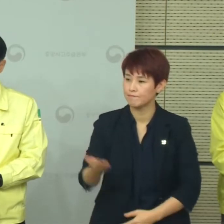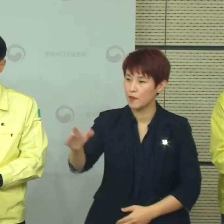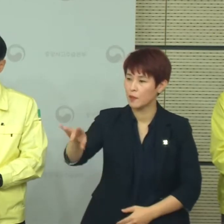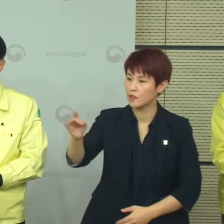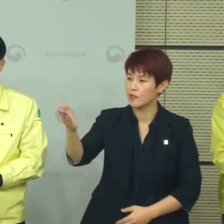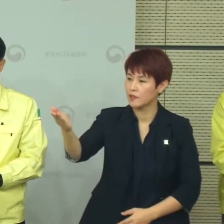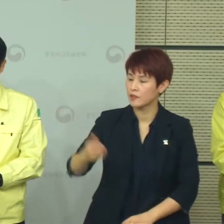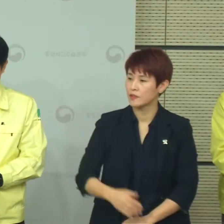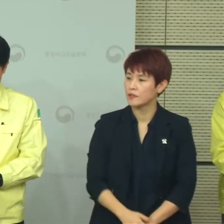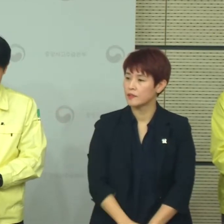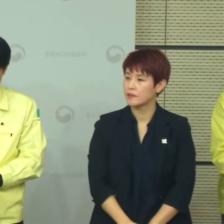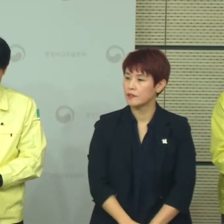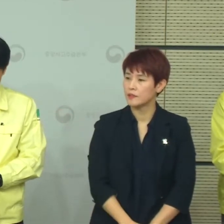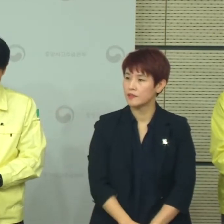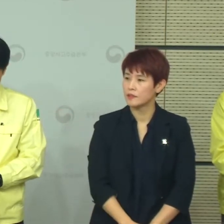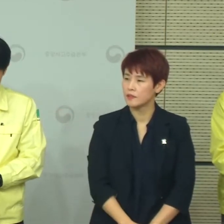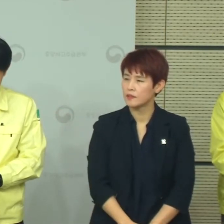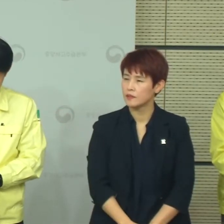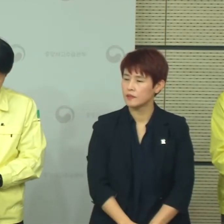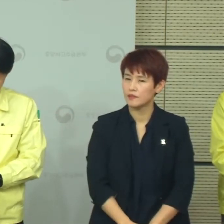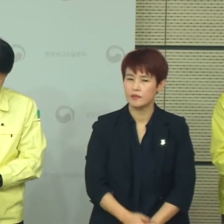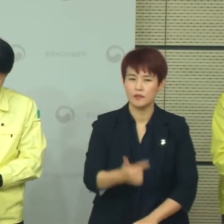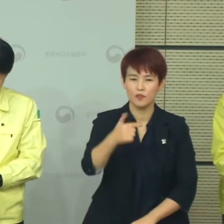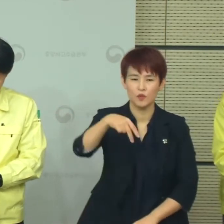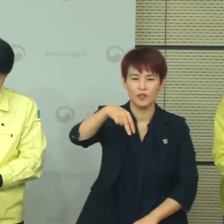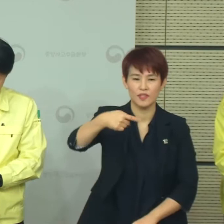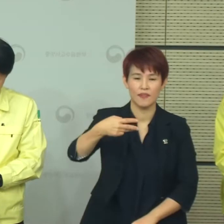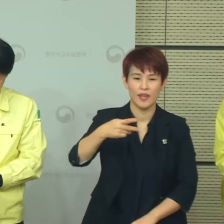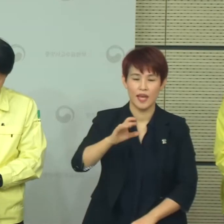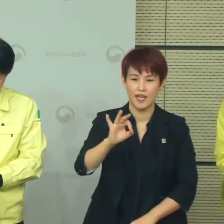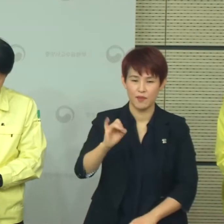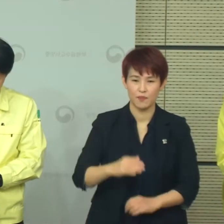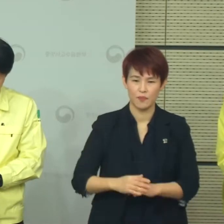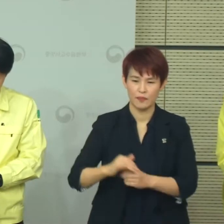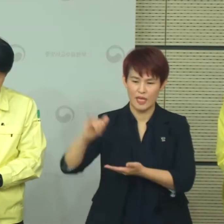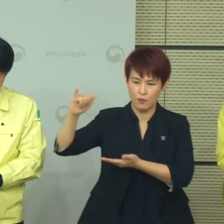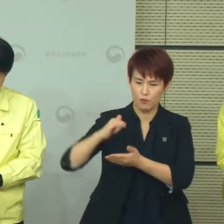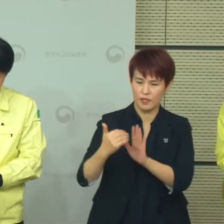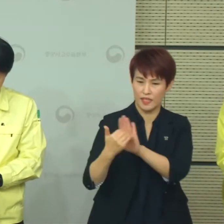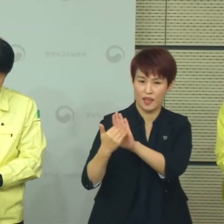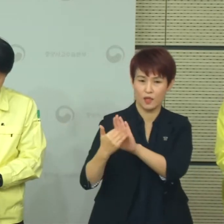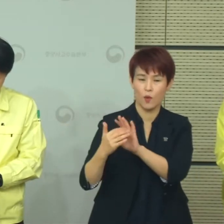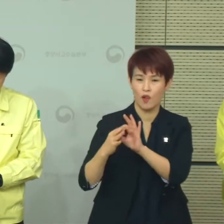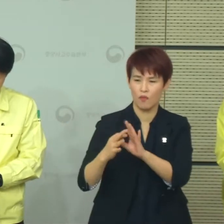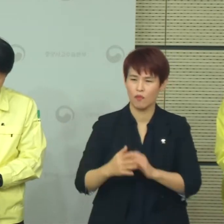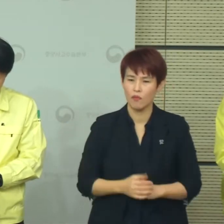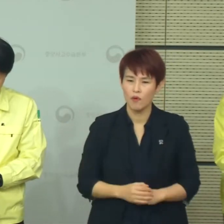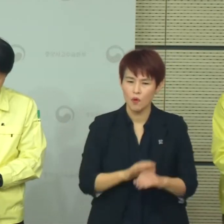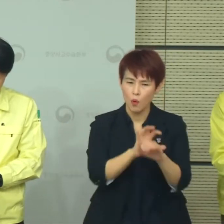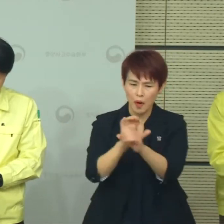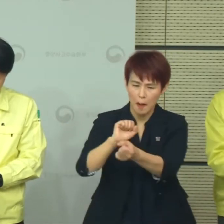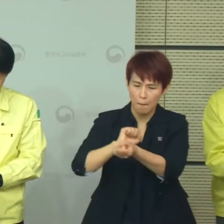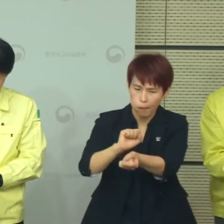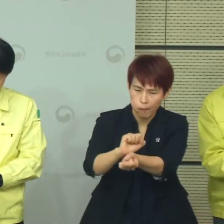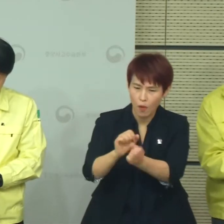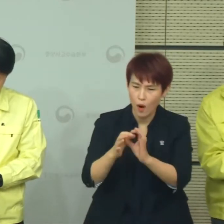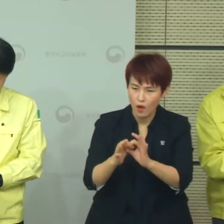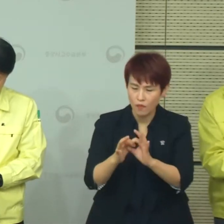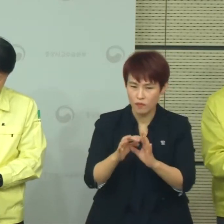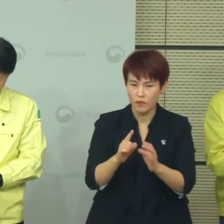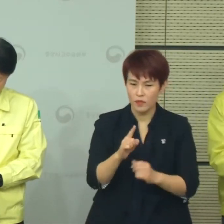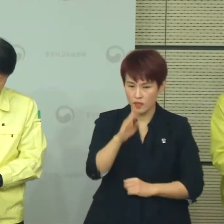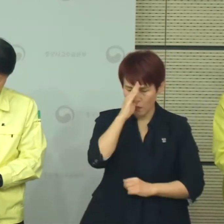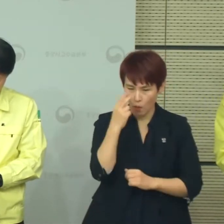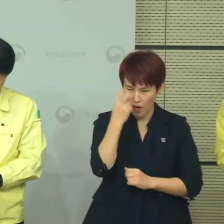시작하겠습니다. 기자님. 예, 이투데이 김지영입니다. 저 입국 제한 관련 질문인데요. 예, 코로나19 확산 전부터